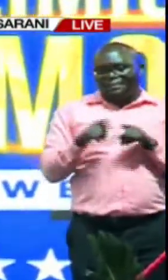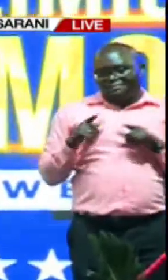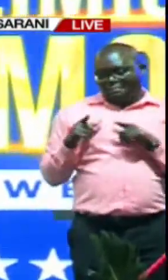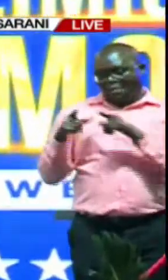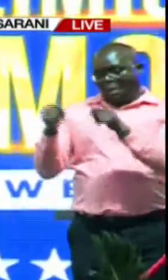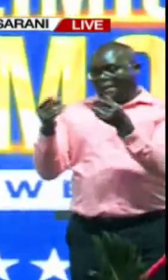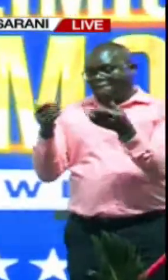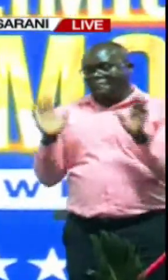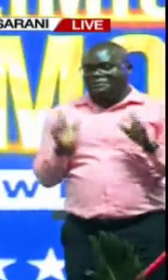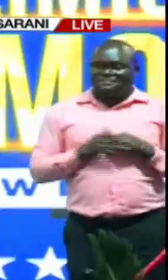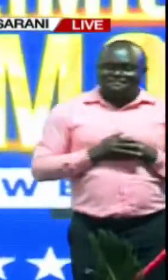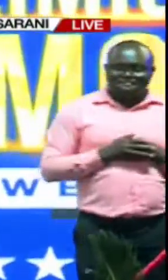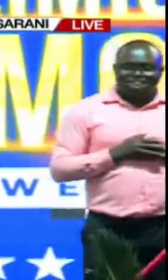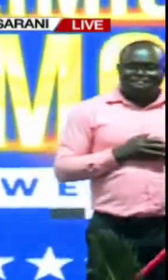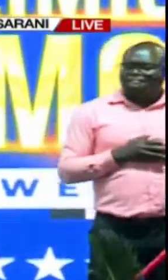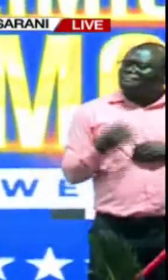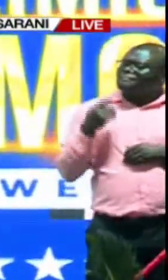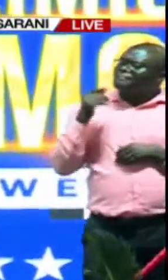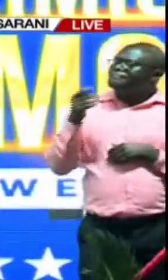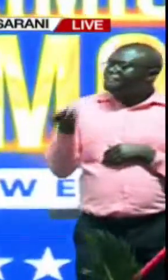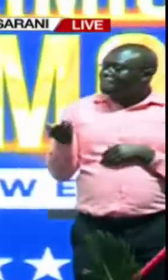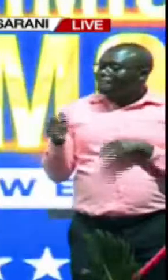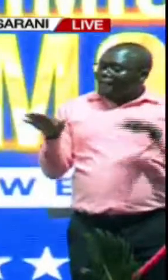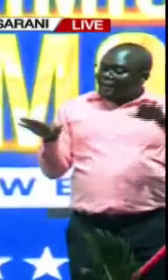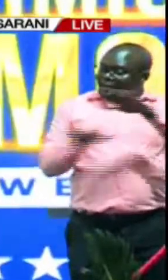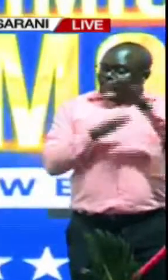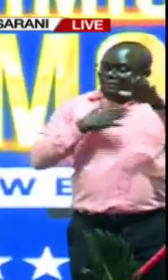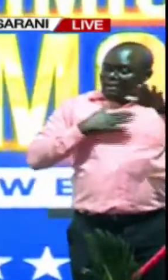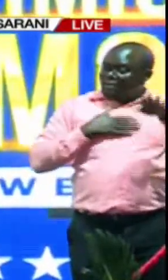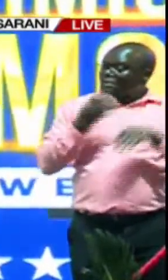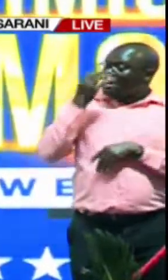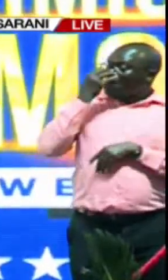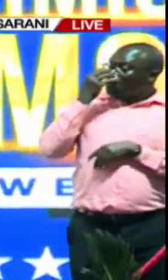nilisema ya kwamba deputy wetu